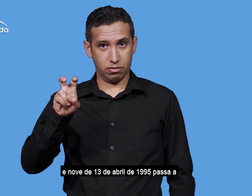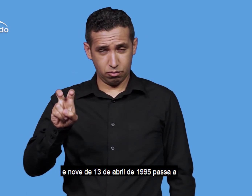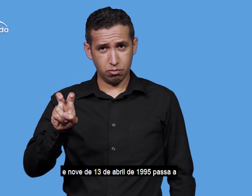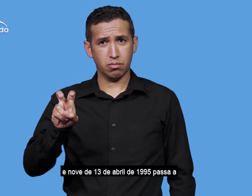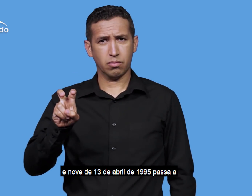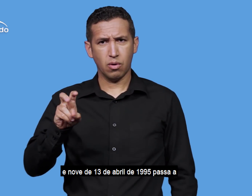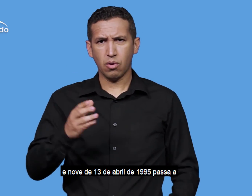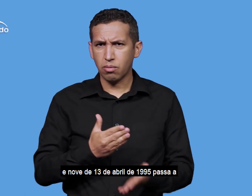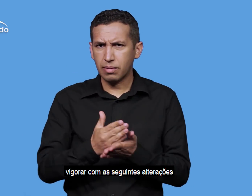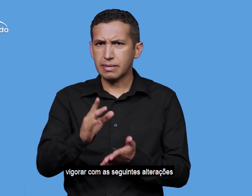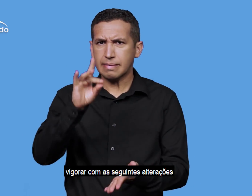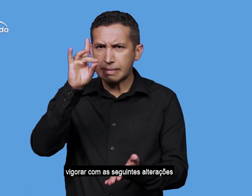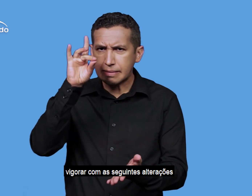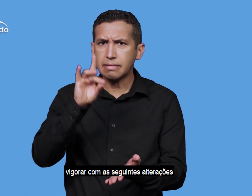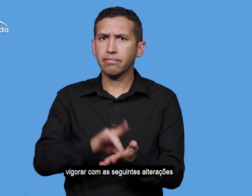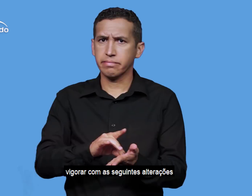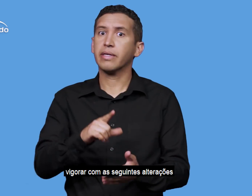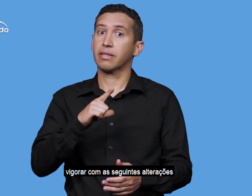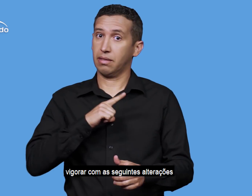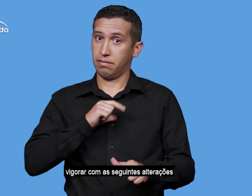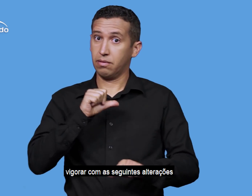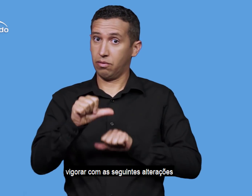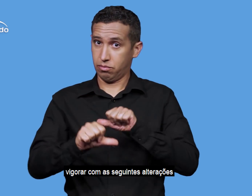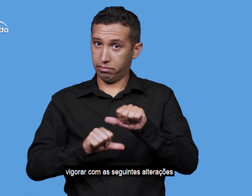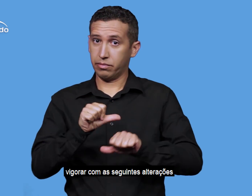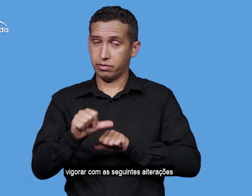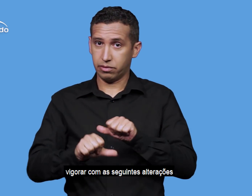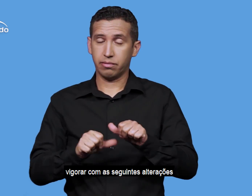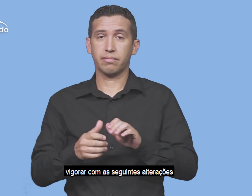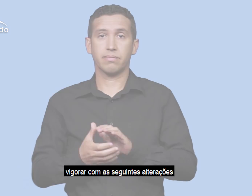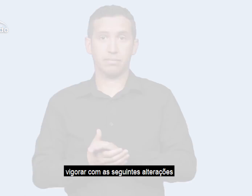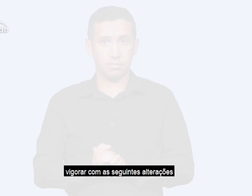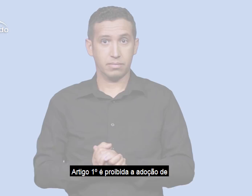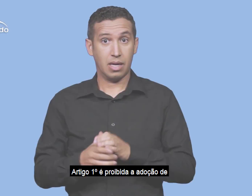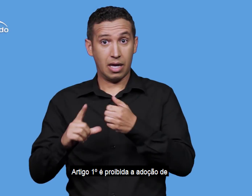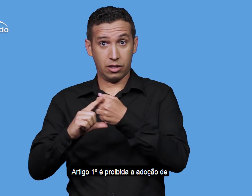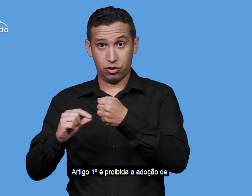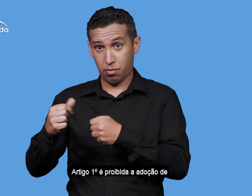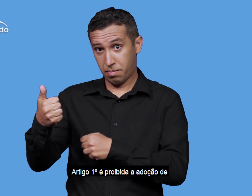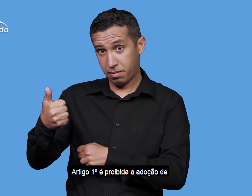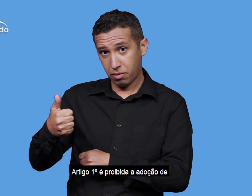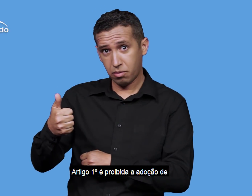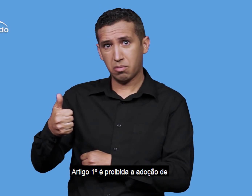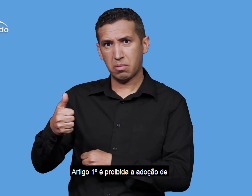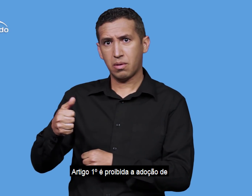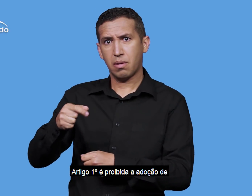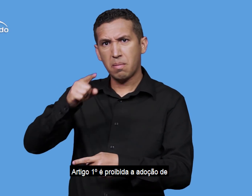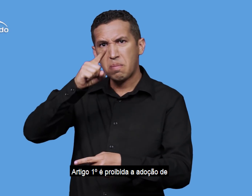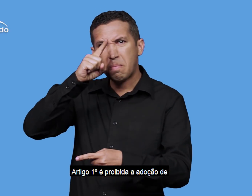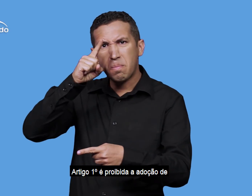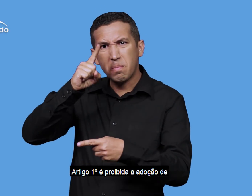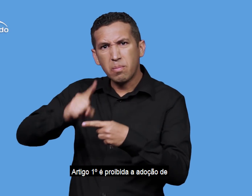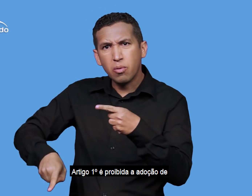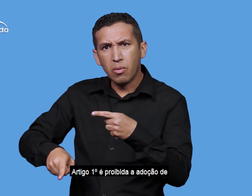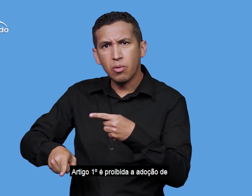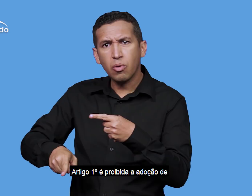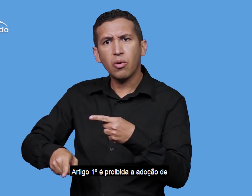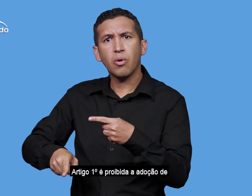passa a vigorar com as seguintes alterações artigo 1º é proibida a adoção